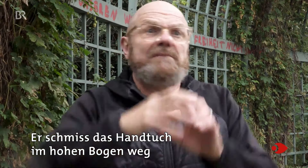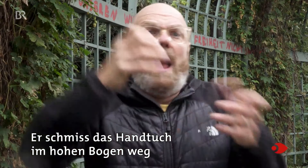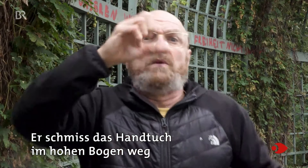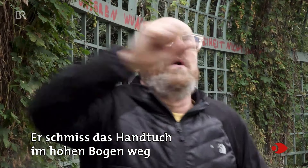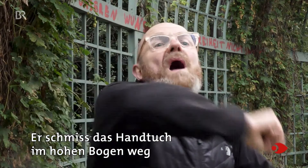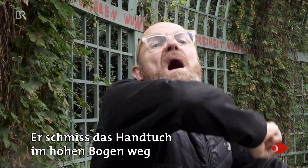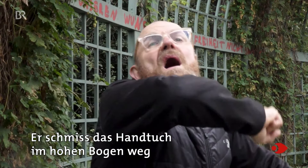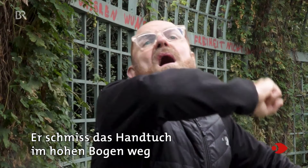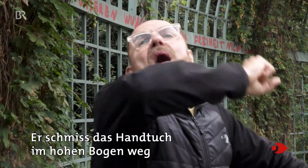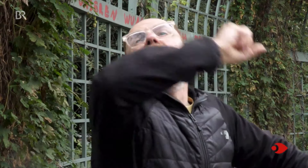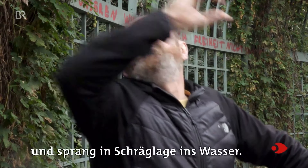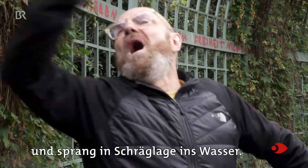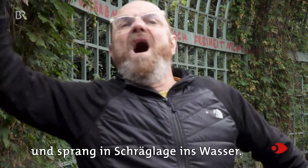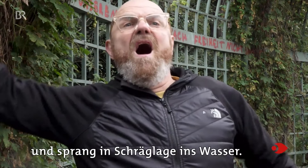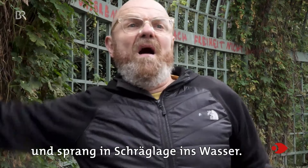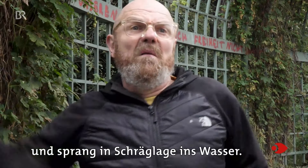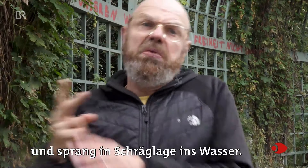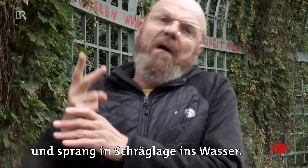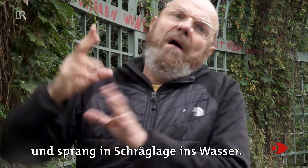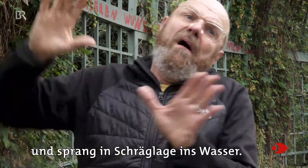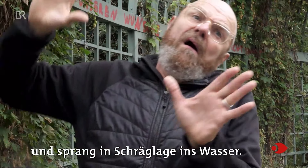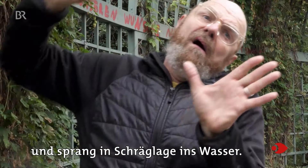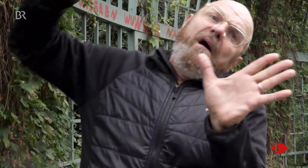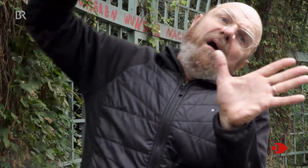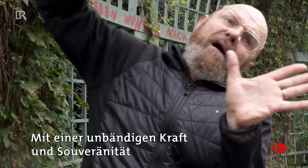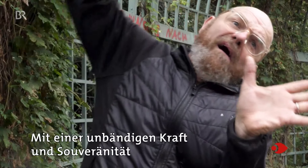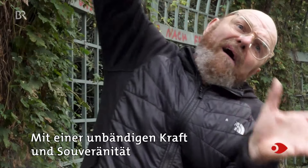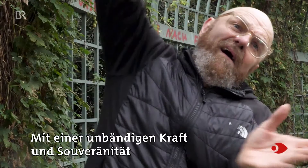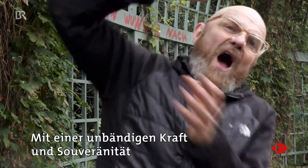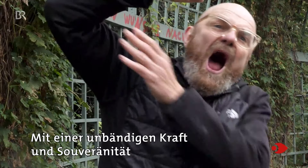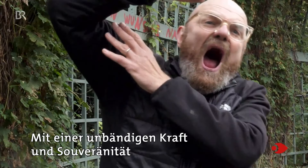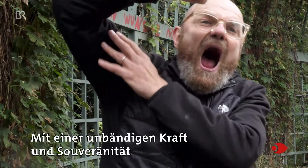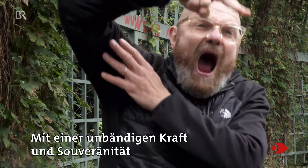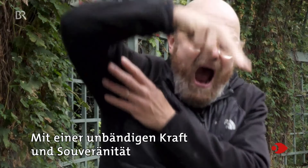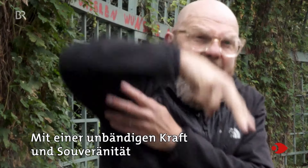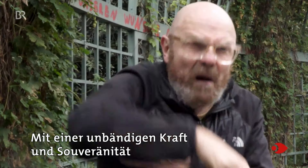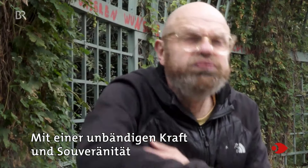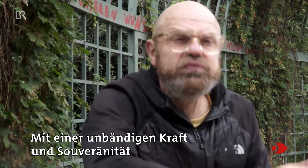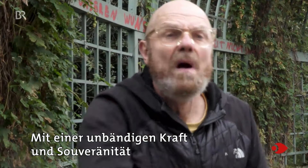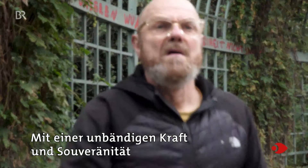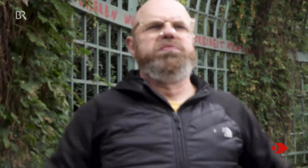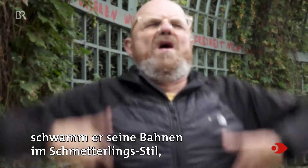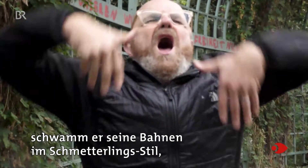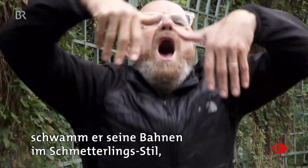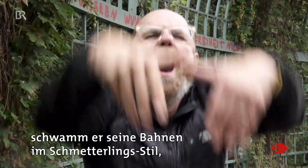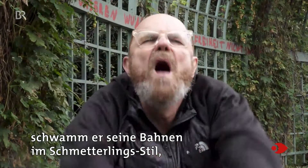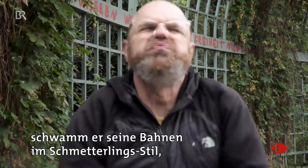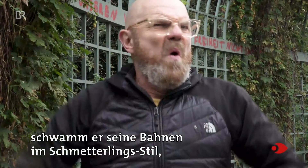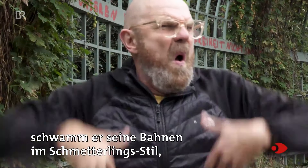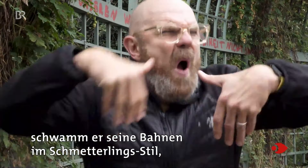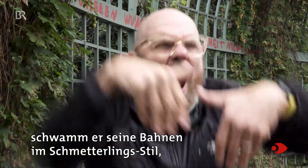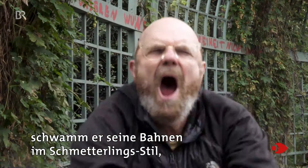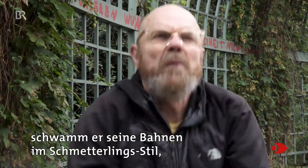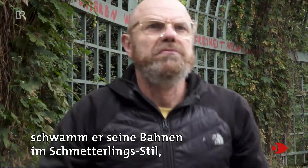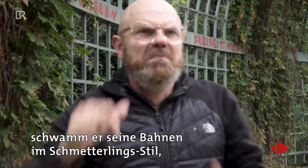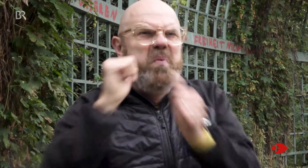Handtuch im hohen Bogen weg und sprang in Schräglage ins Wasser. Mit einer unbändigen Kraft und Souveränität schwamm er seine Bahnen im Schmetterlingsstil,